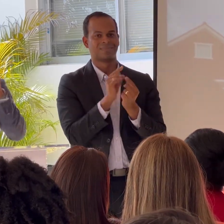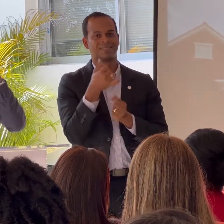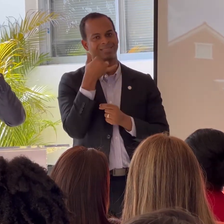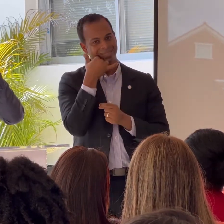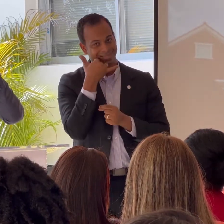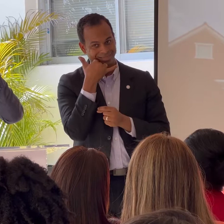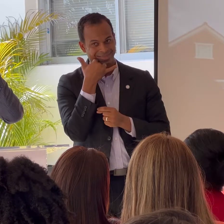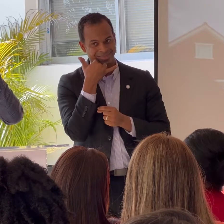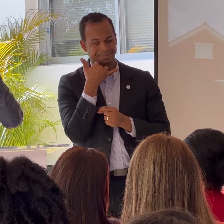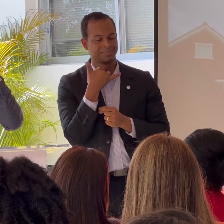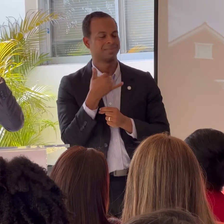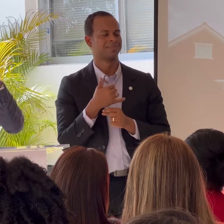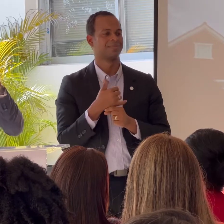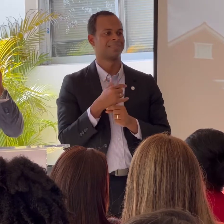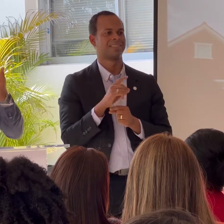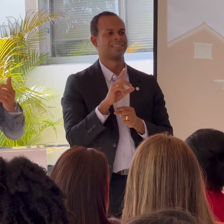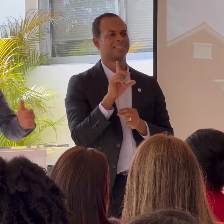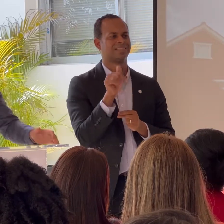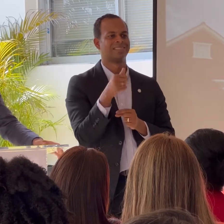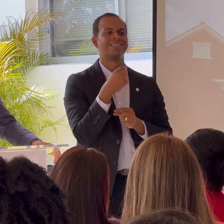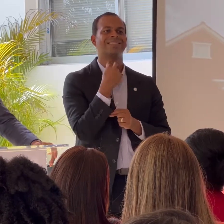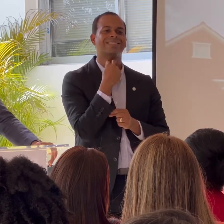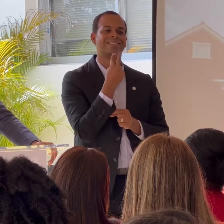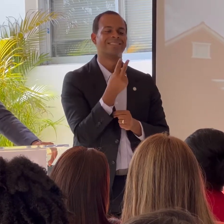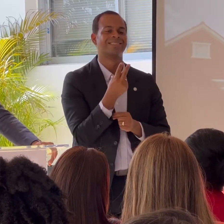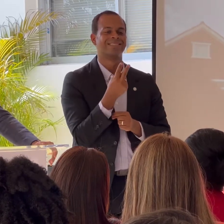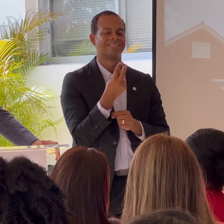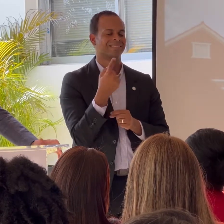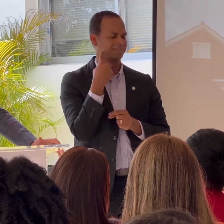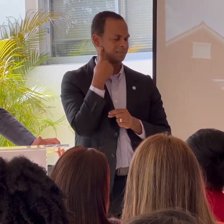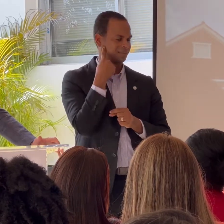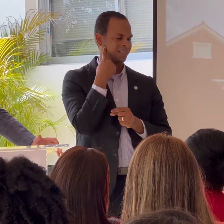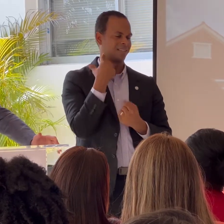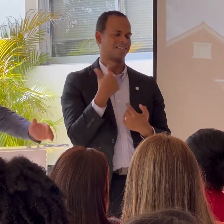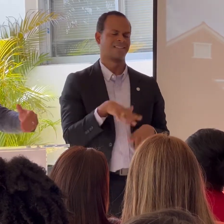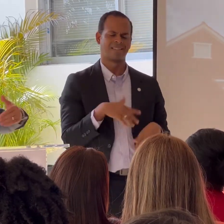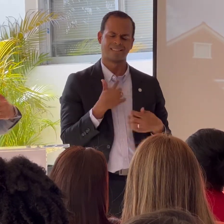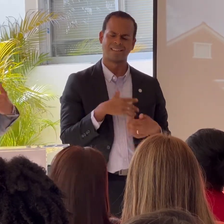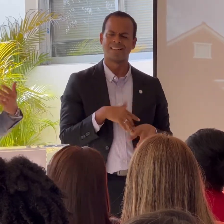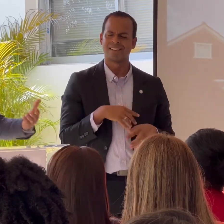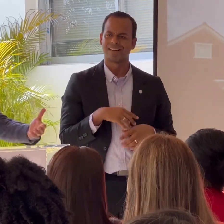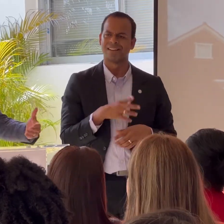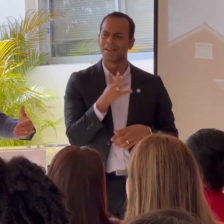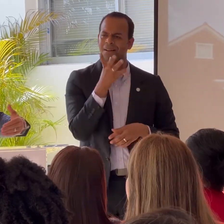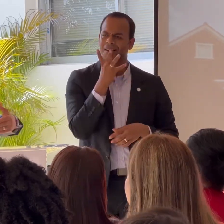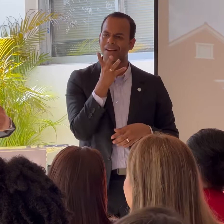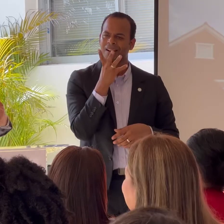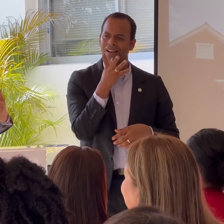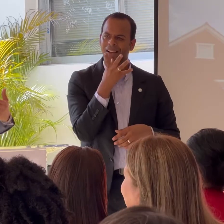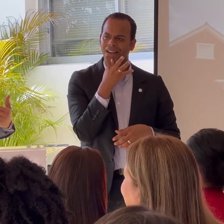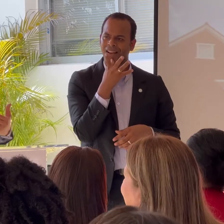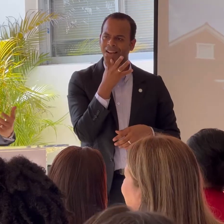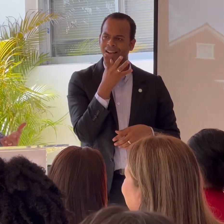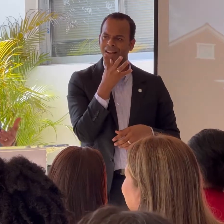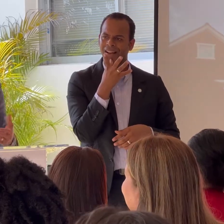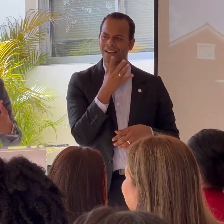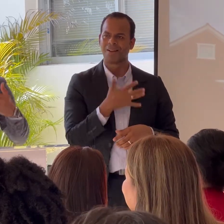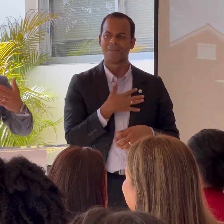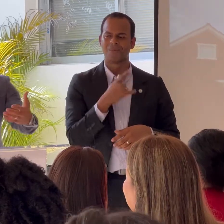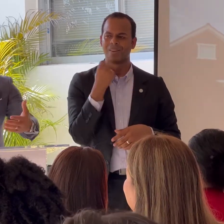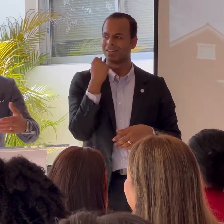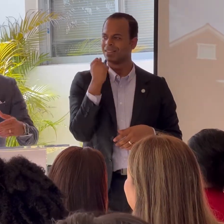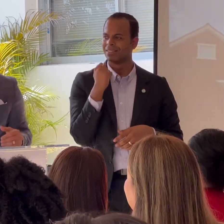teléfono, y cuando sentí su voz al otro lado del oído sentí como que mi madre o mi tía